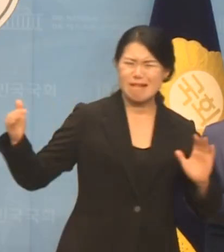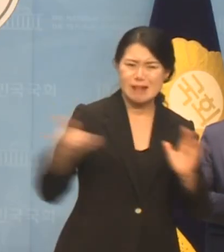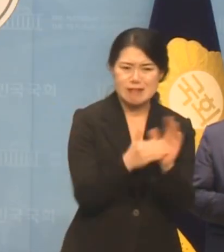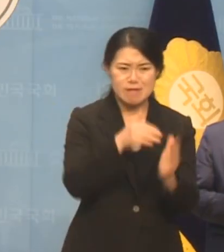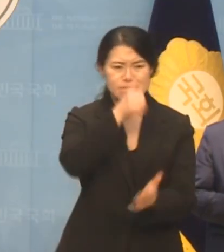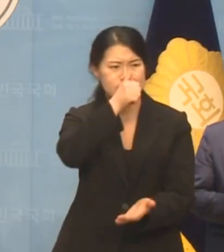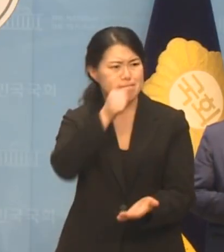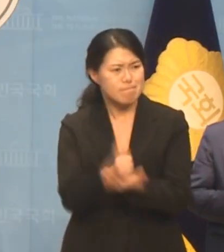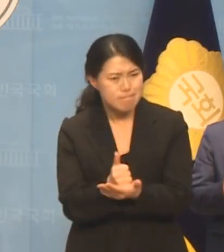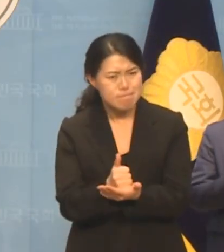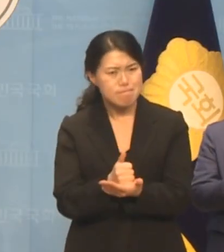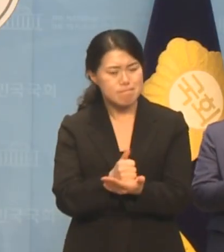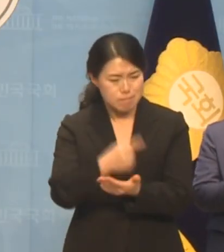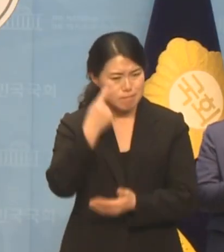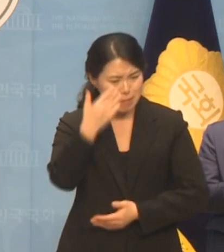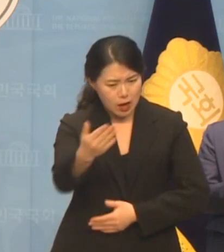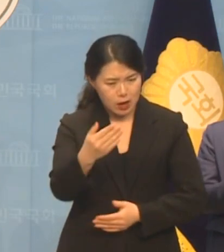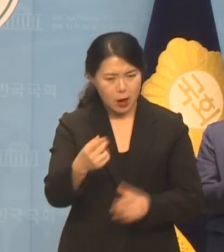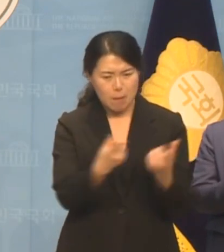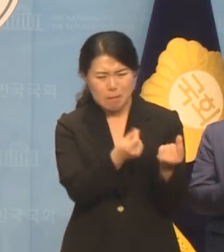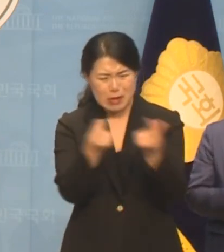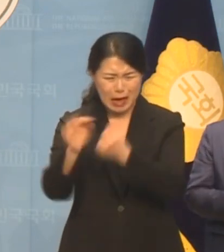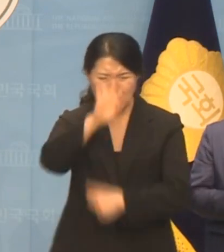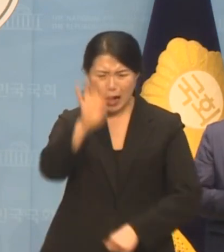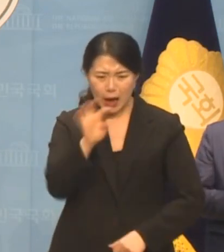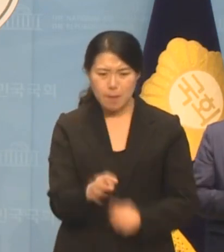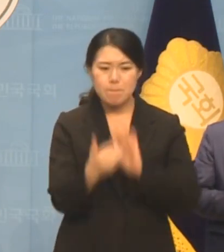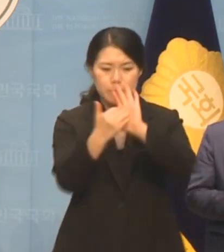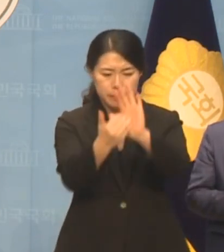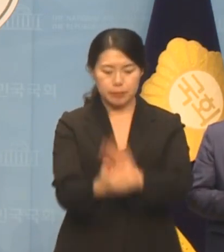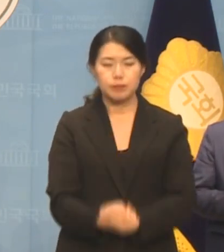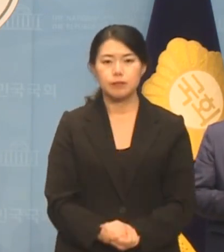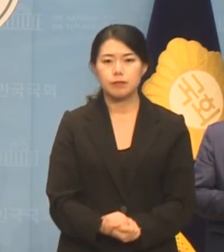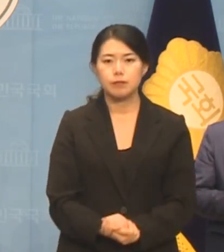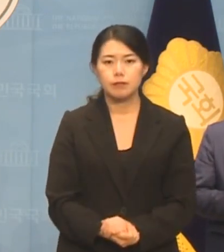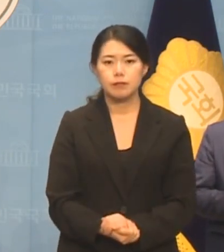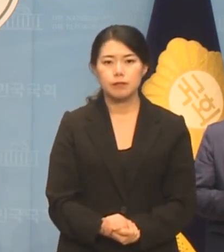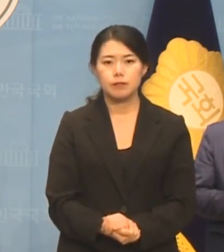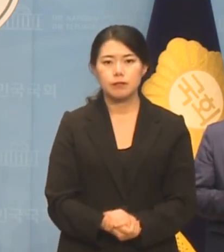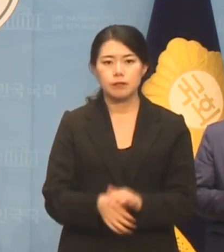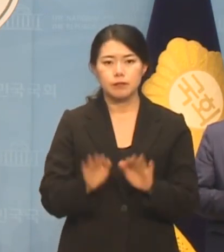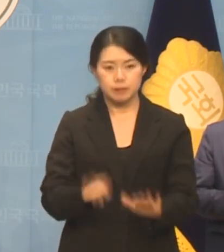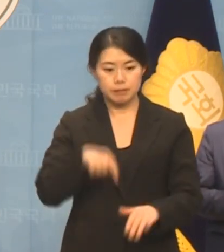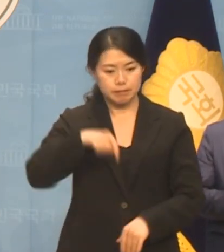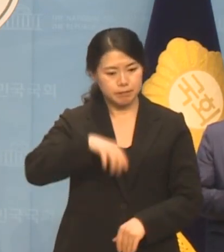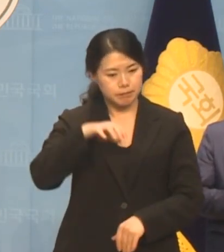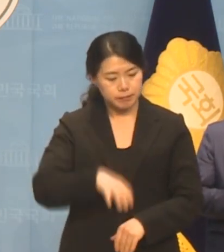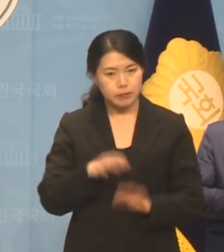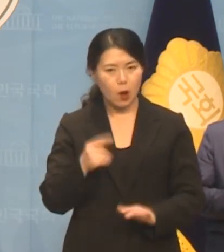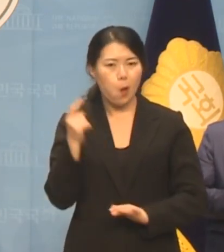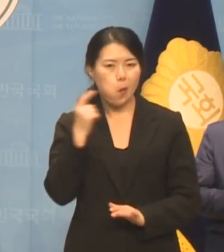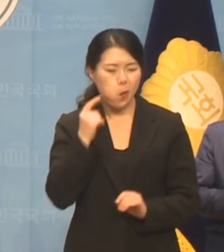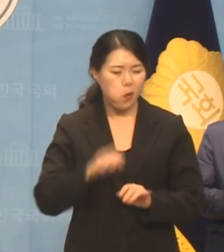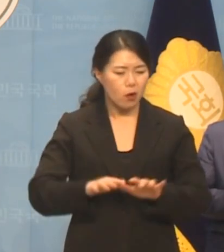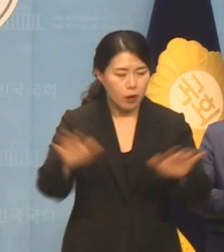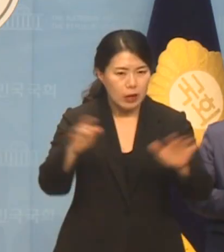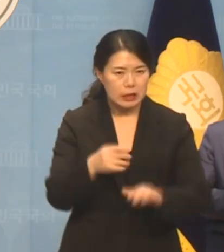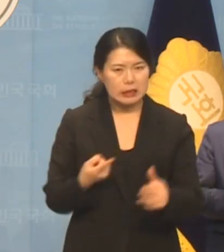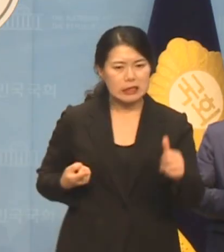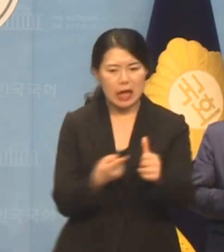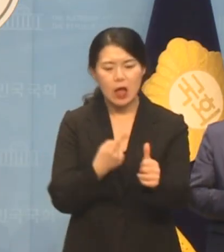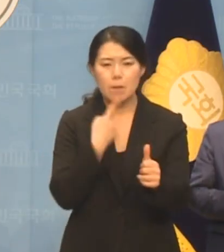물어 유사 행위가 다시 반복되지 않도록 하겠습니다. 허위 조작 감시단은 앞으로도 허위 사실 유포와 살해